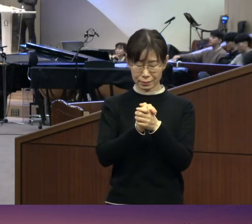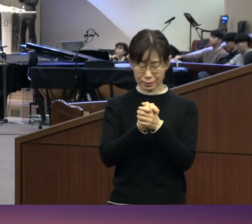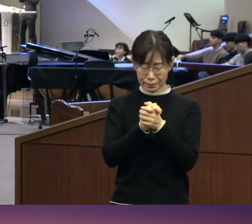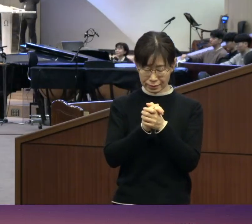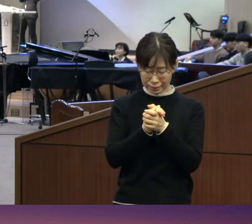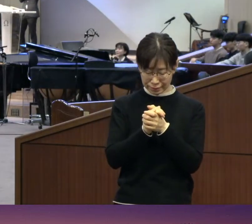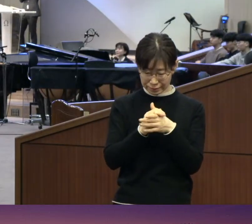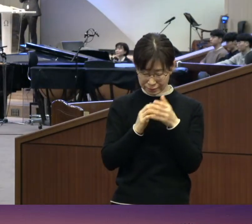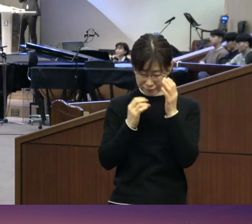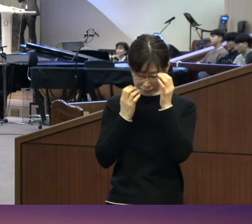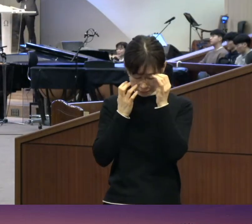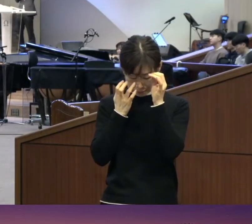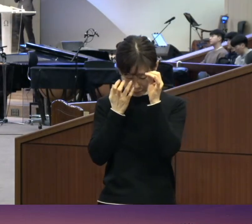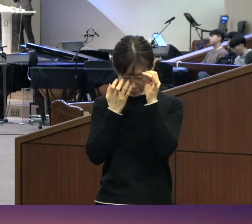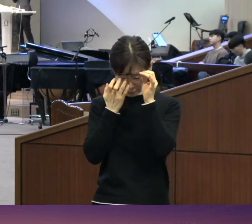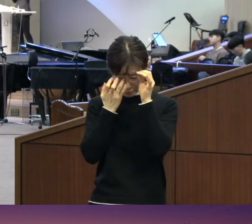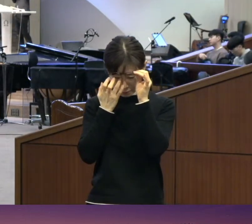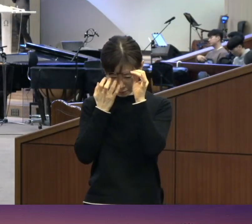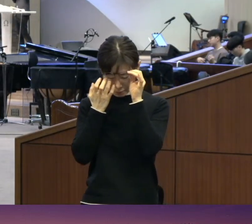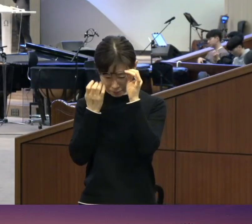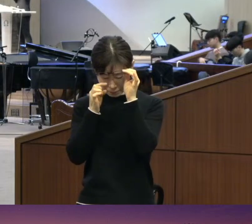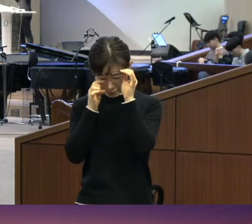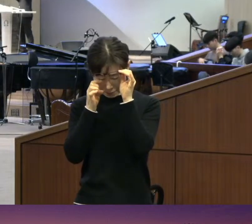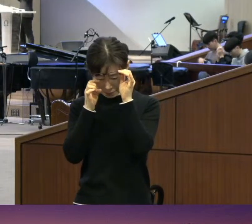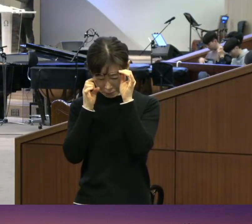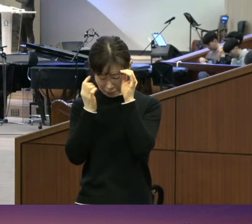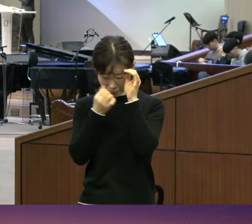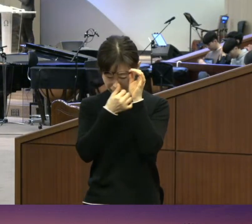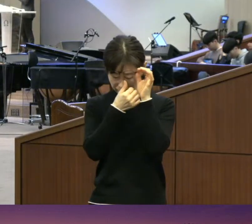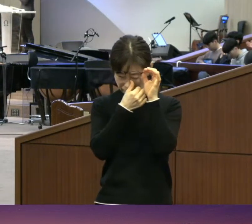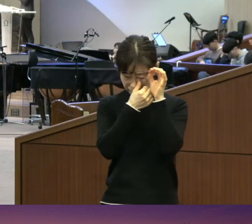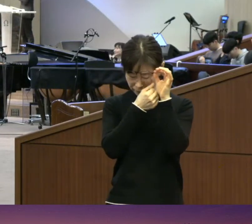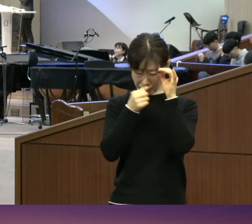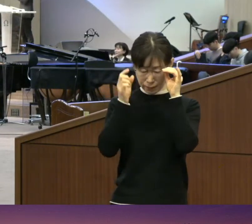아멘. 우리 하나님께 영광의 박수 올려드리시겠습니다.